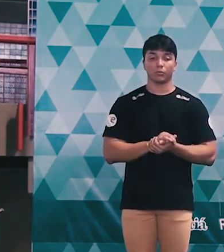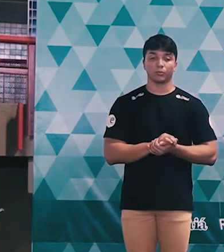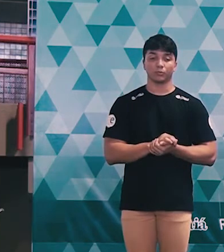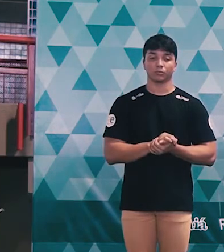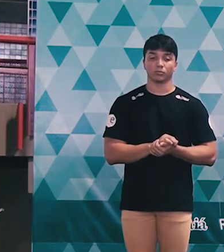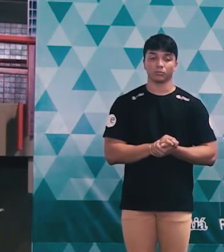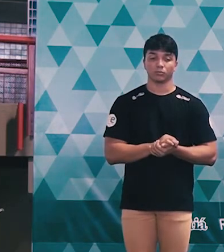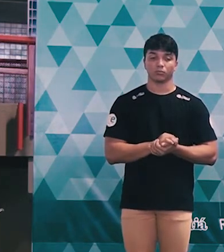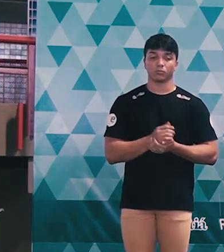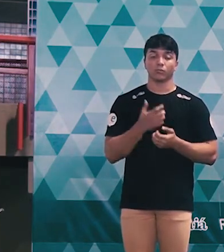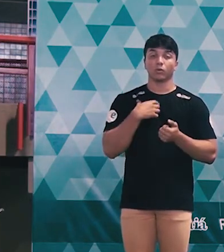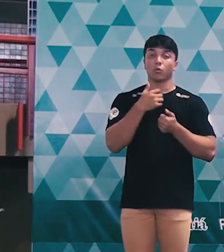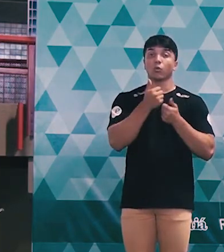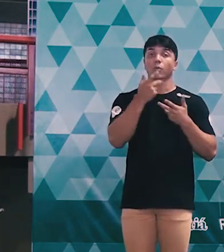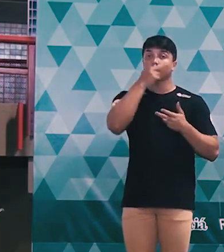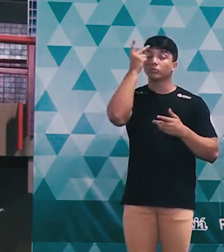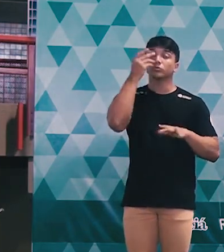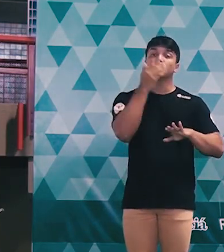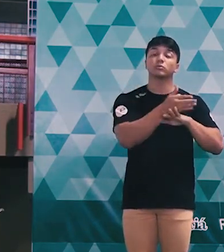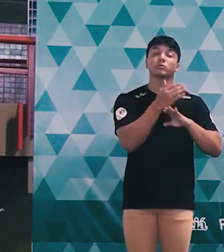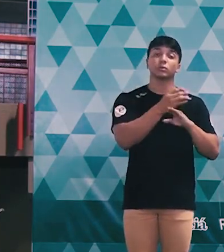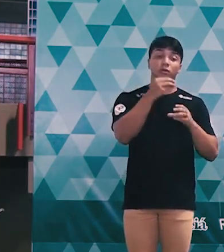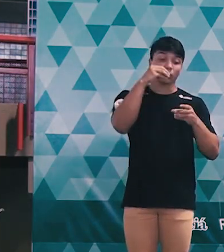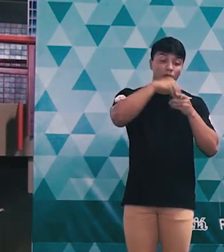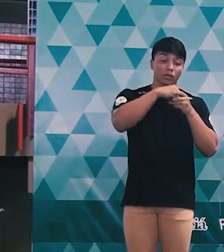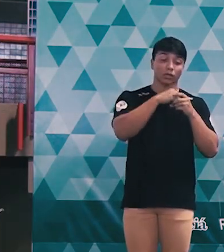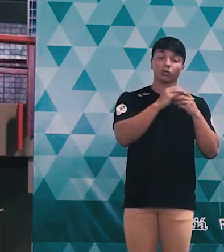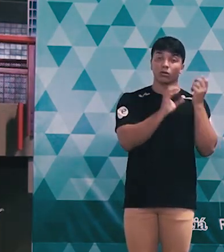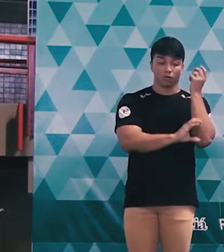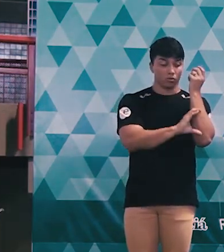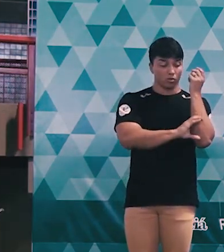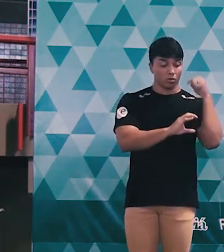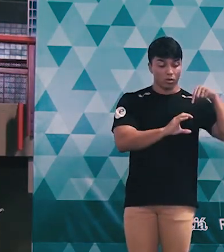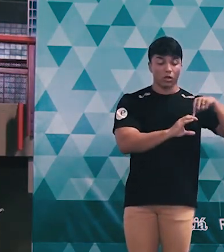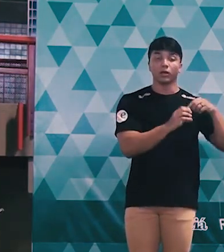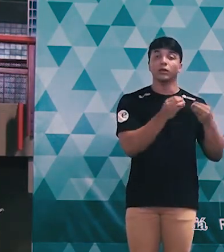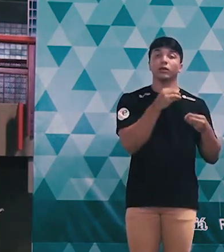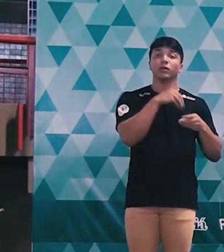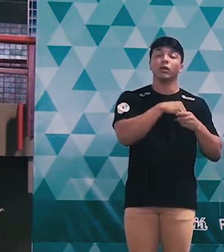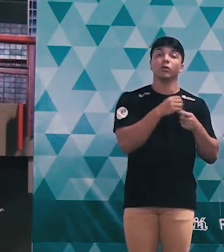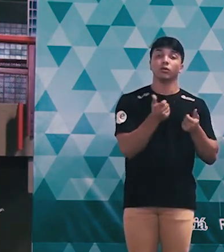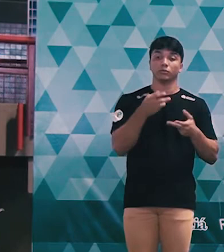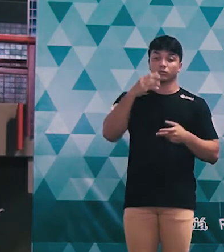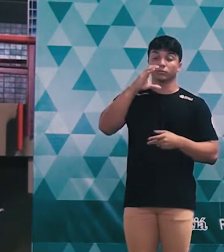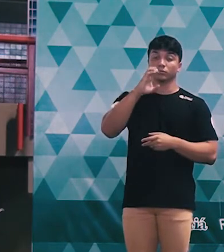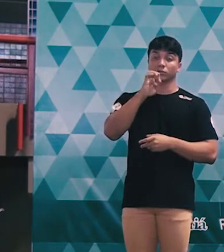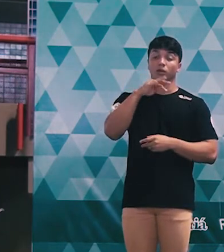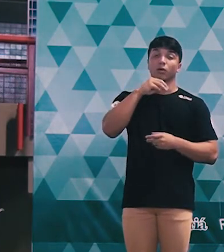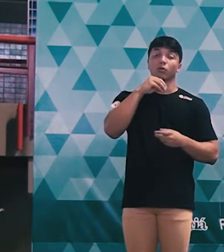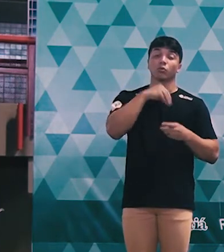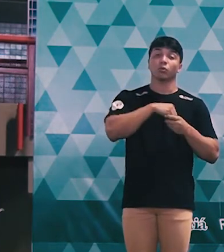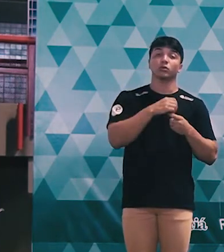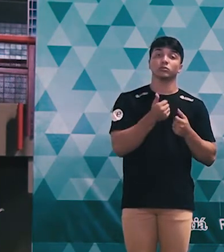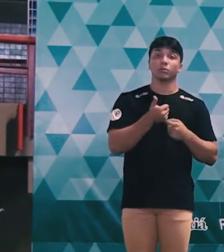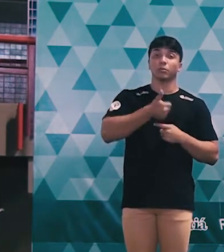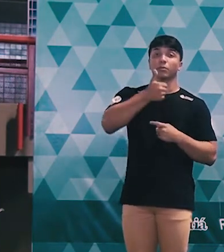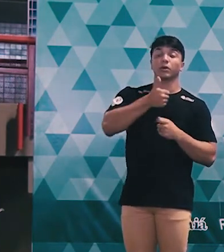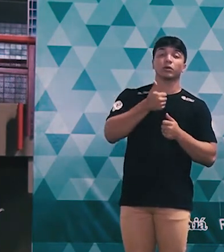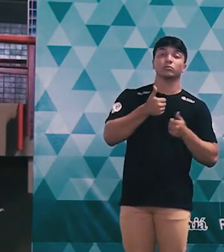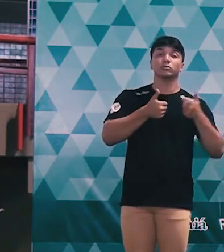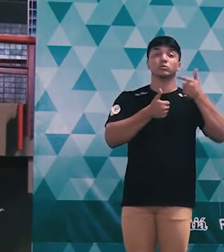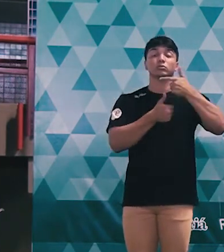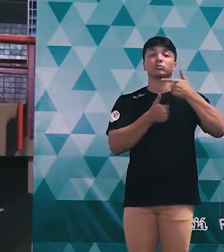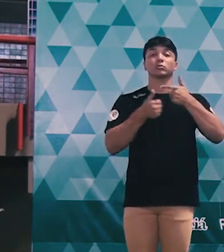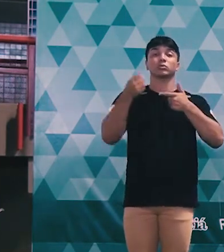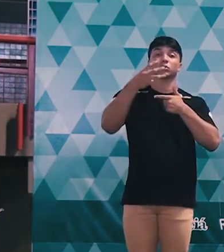andares, quantas pessoas eu tenho dentro do elevador. Térreo tem quantas pessoas? E no 1º andar? Porque no